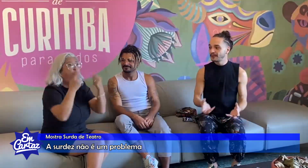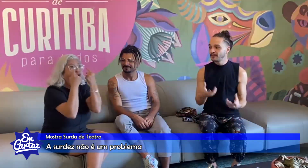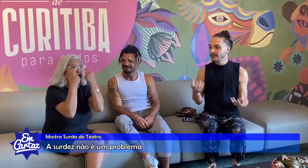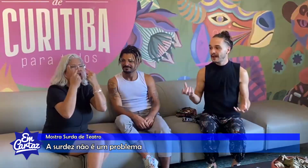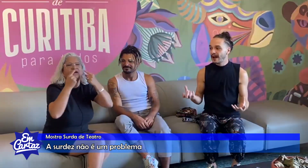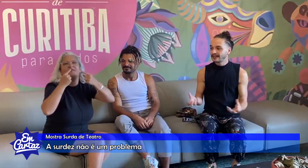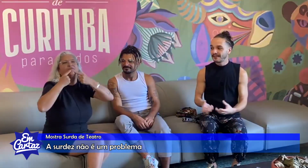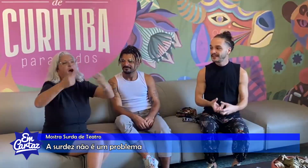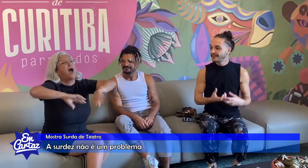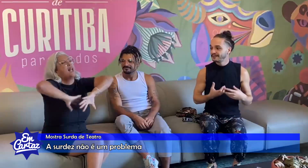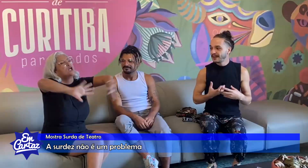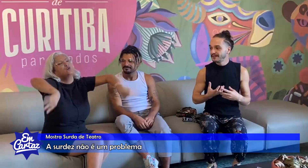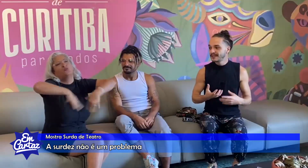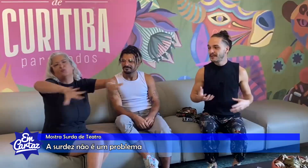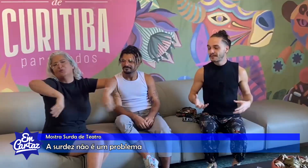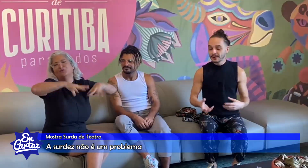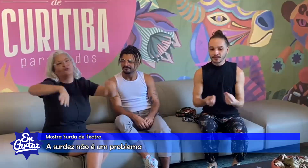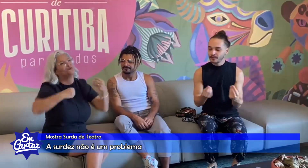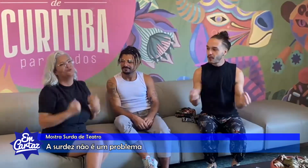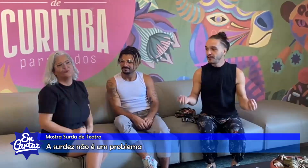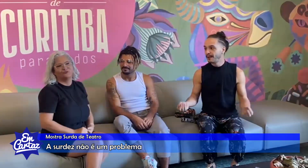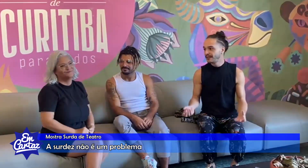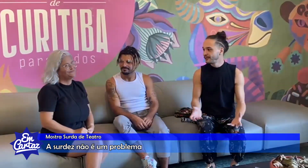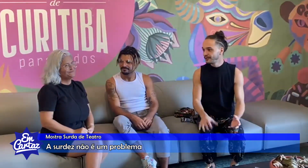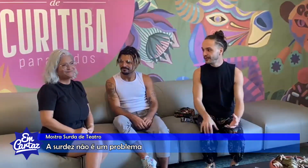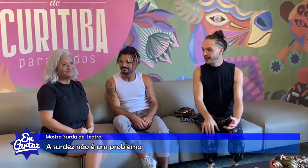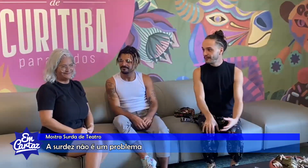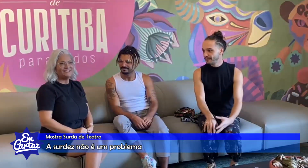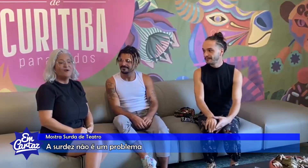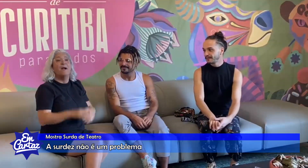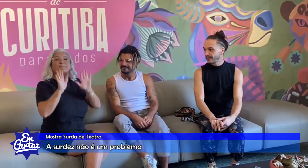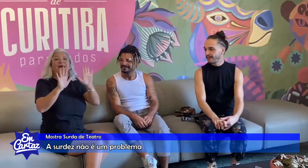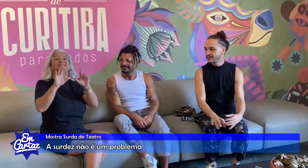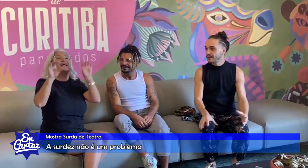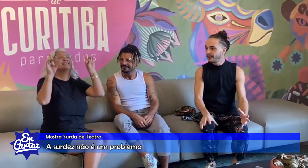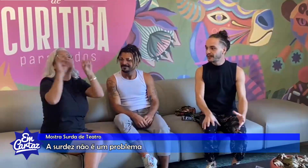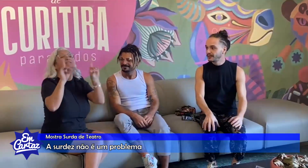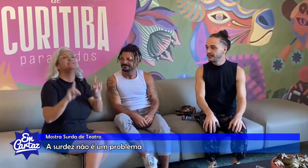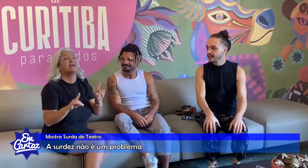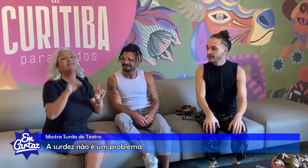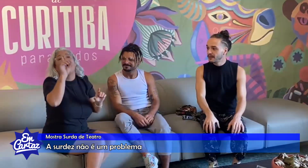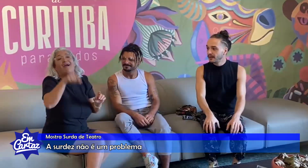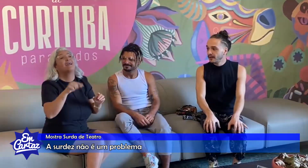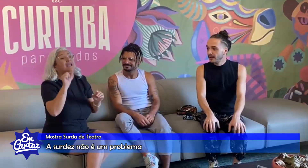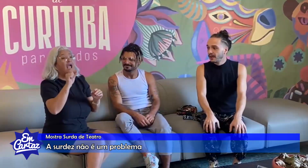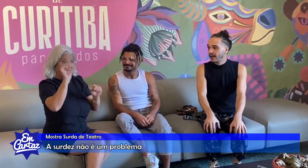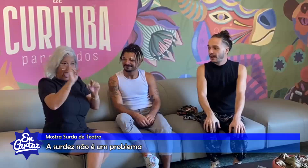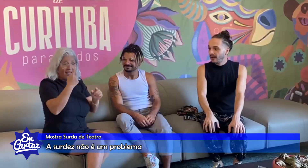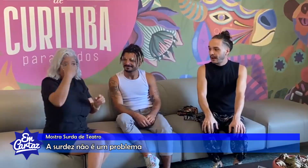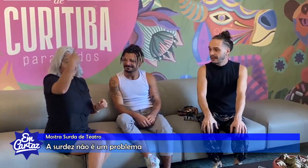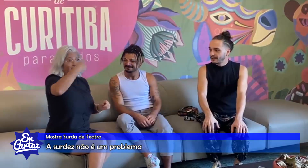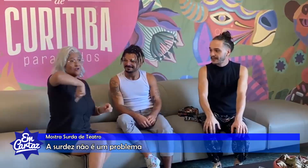tudo através da visão, porque o olho fala tudo, né, a visão fala tudo, então... A